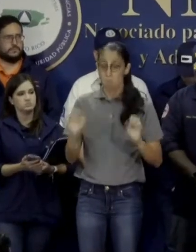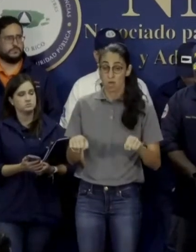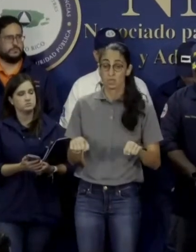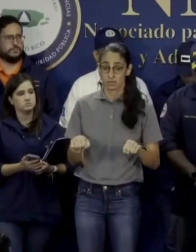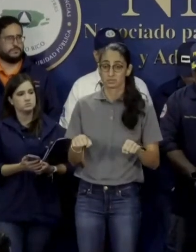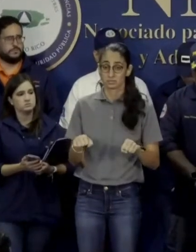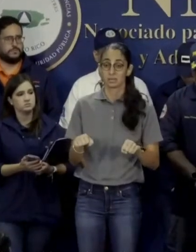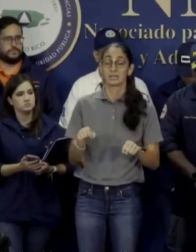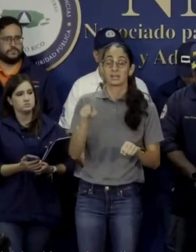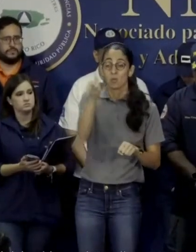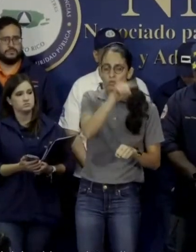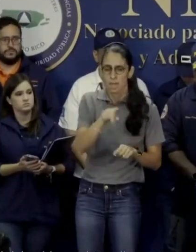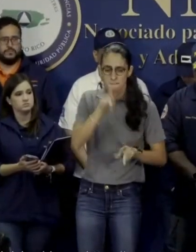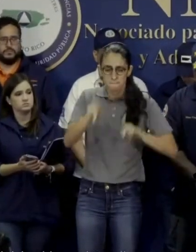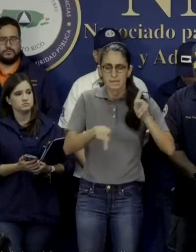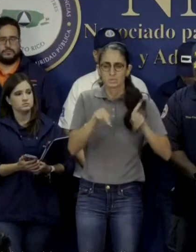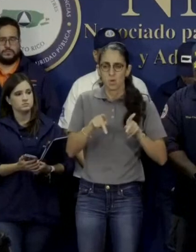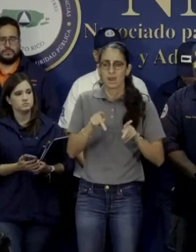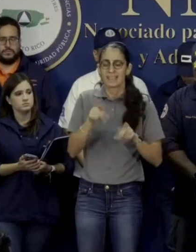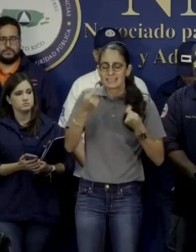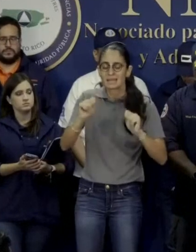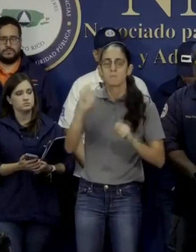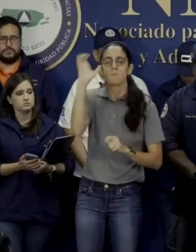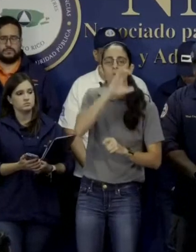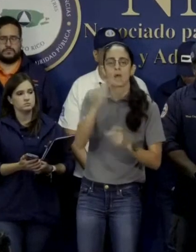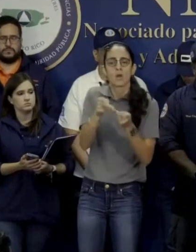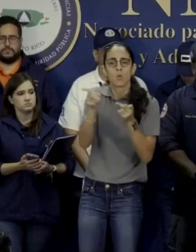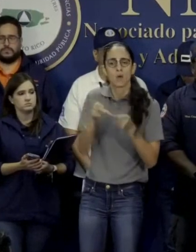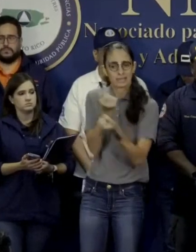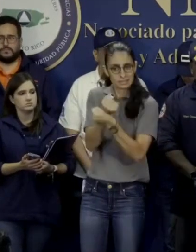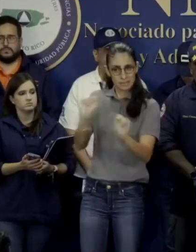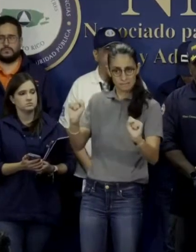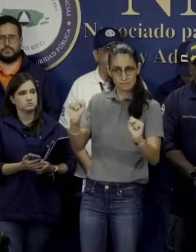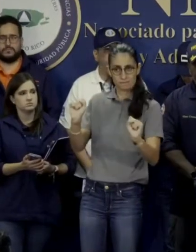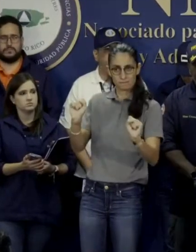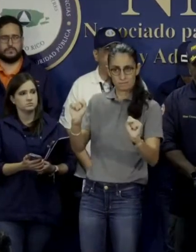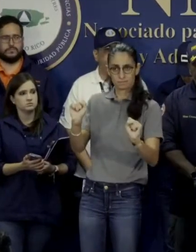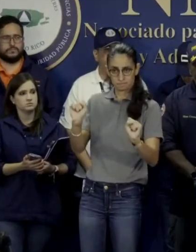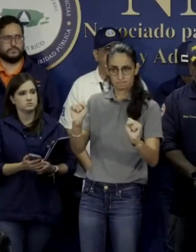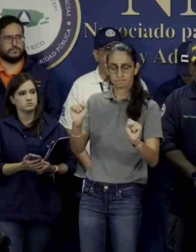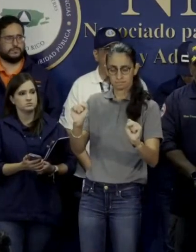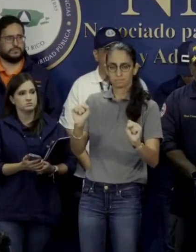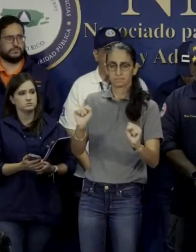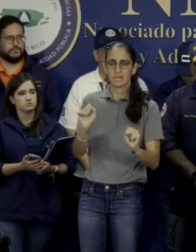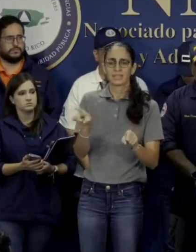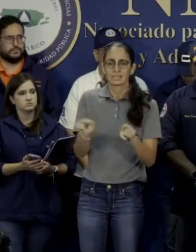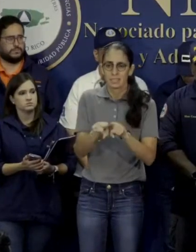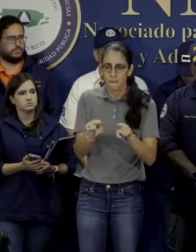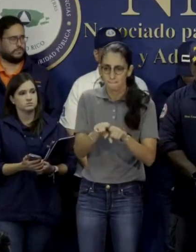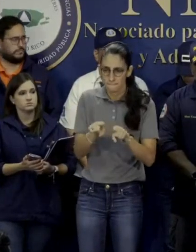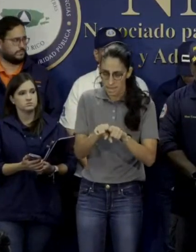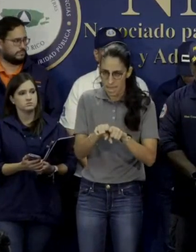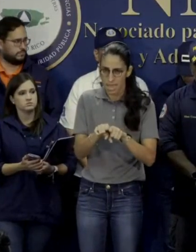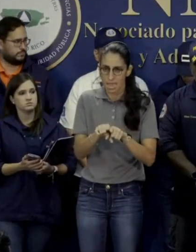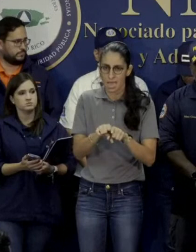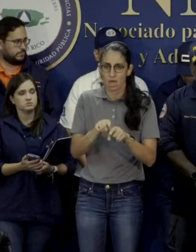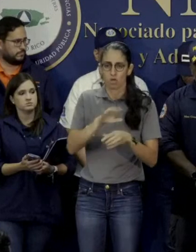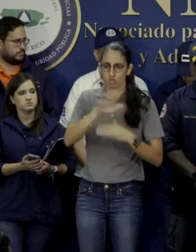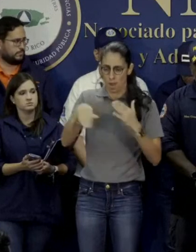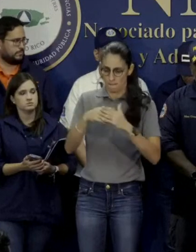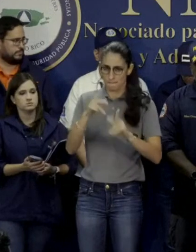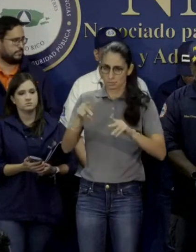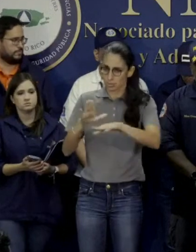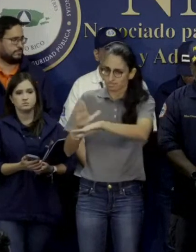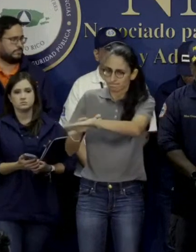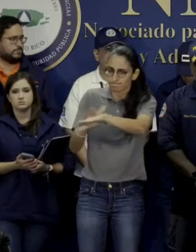residentes deben buscar estar en un lugar seguro. Exhortamos y le pedimos encarecidamente a toda nuestra gente